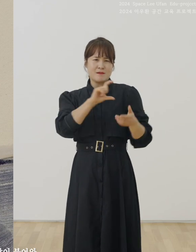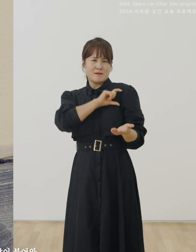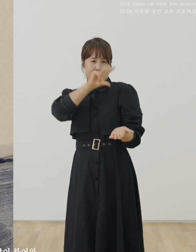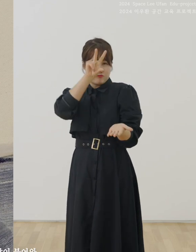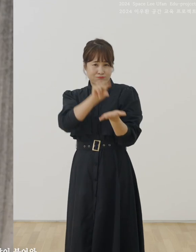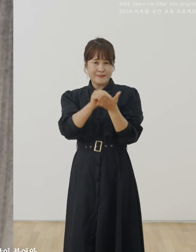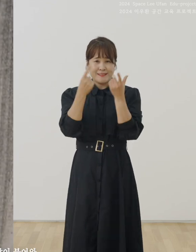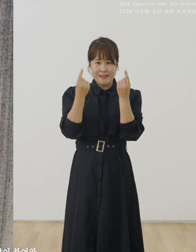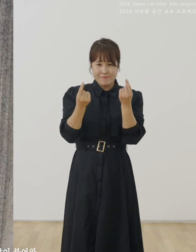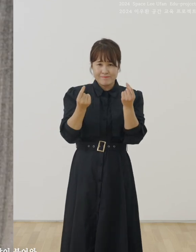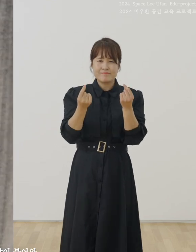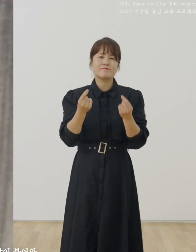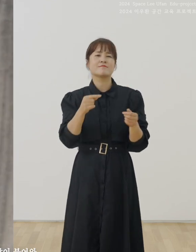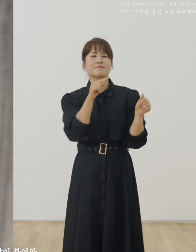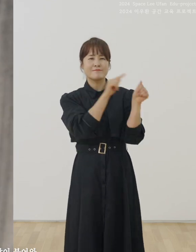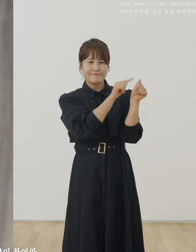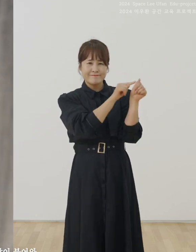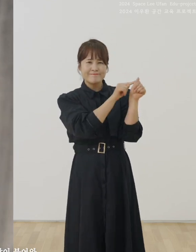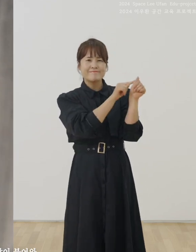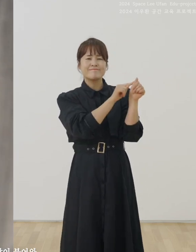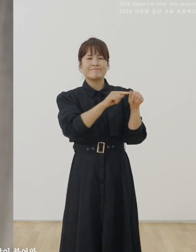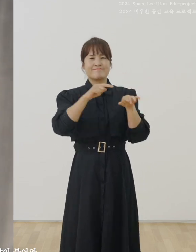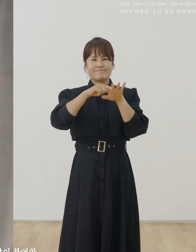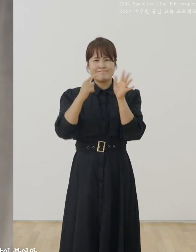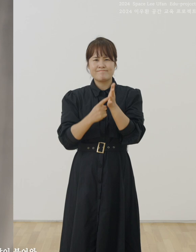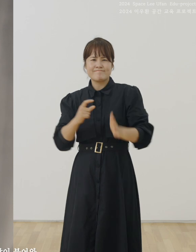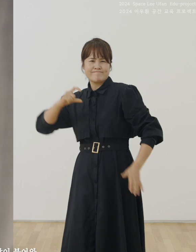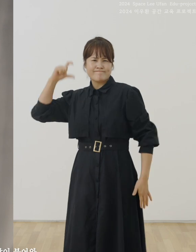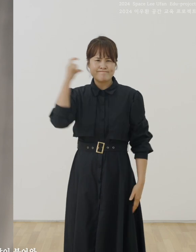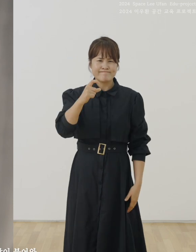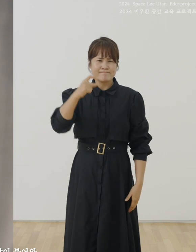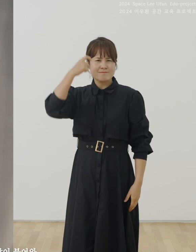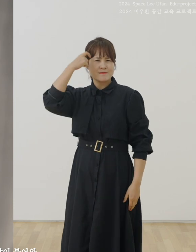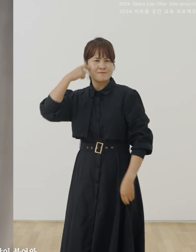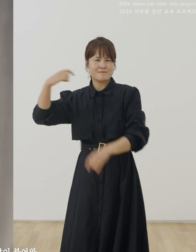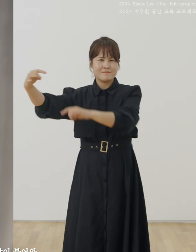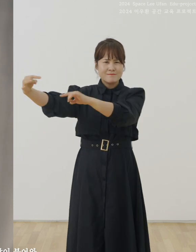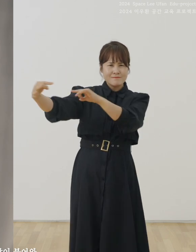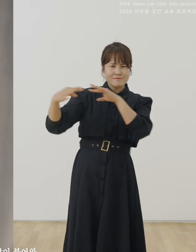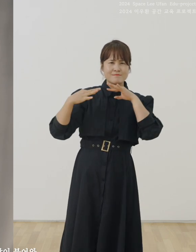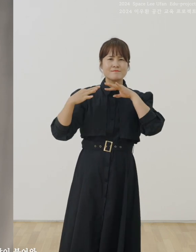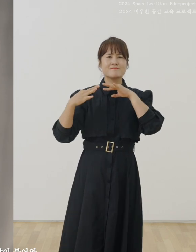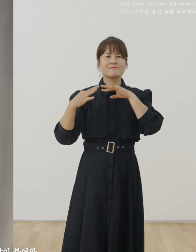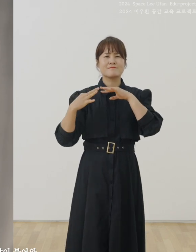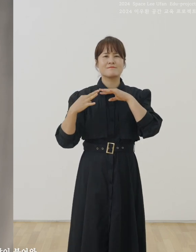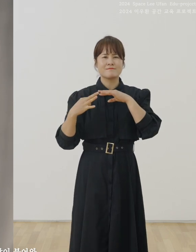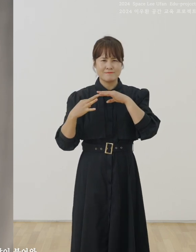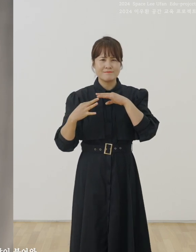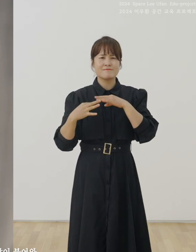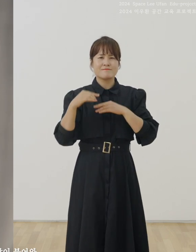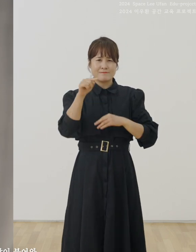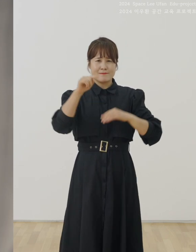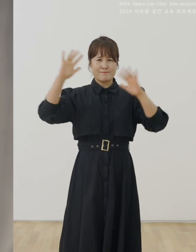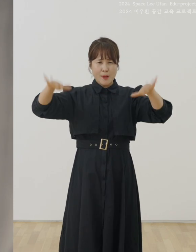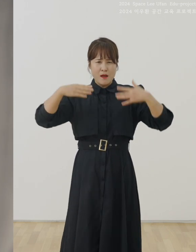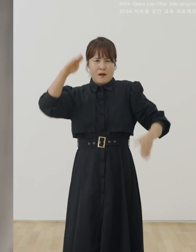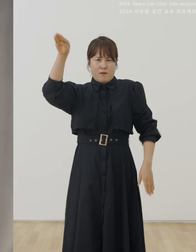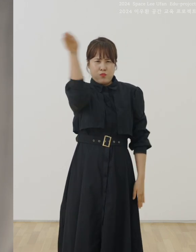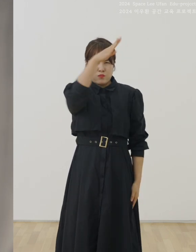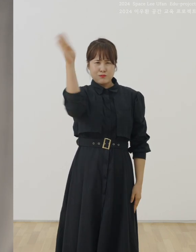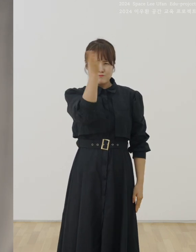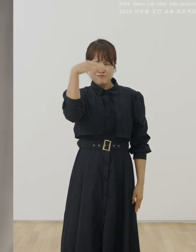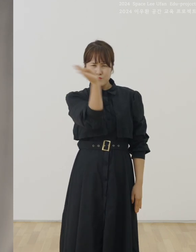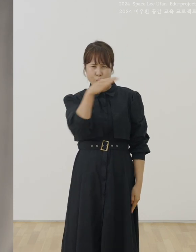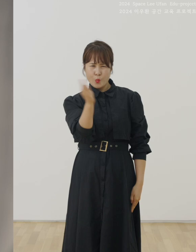1980년대는 바람이라는 작품 제목처럼 이우환 작가의 마음에 어떤 강렬한 바람이 불어와